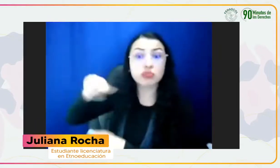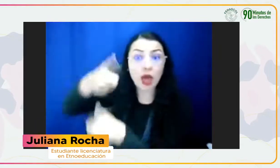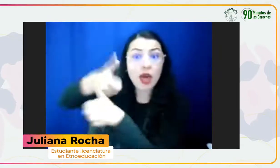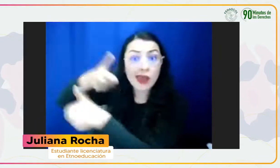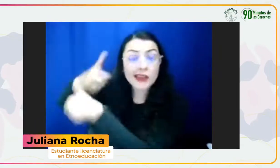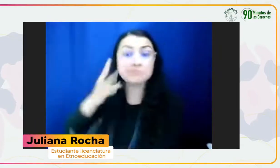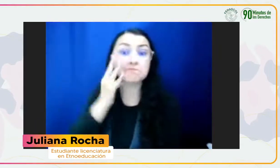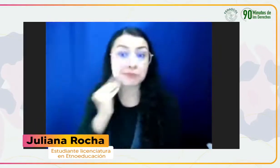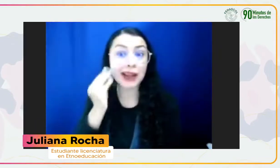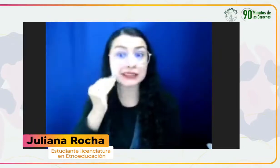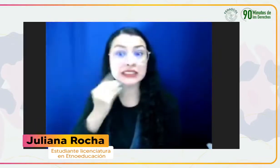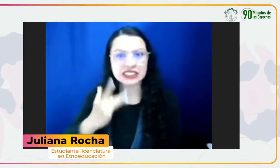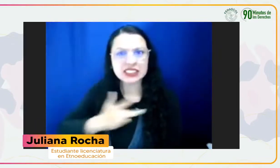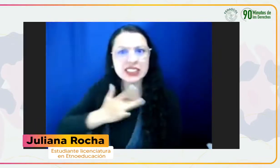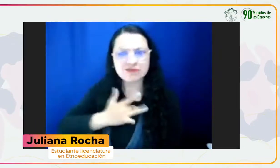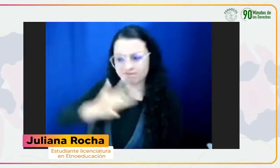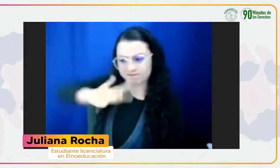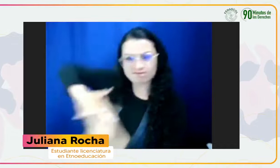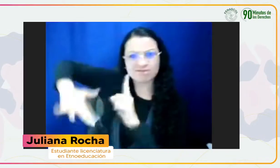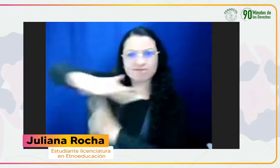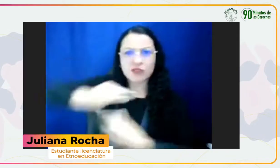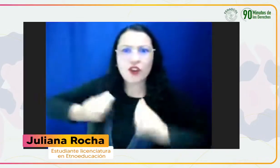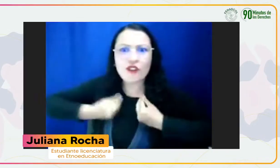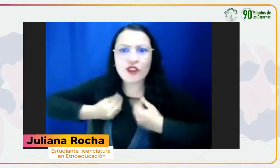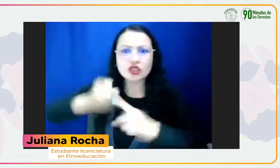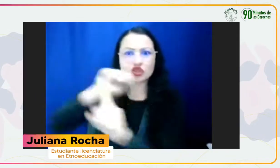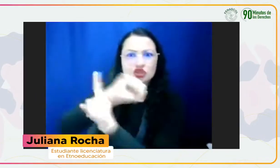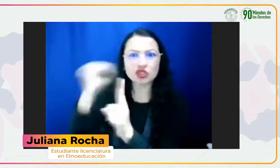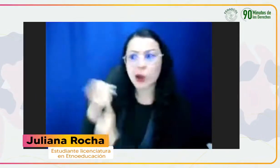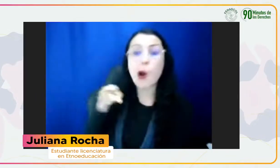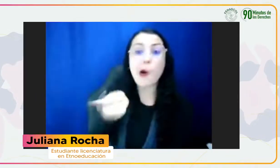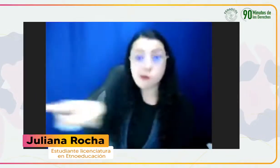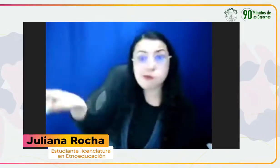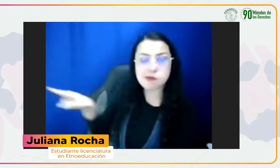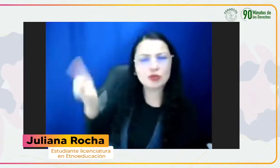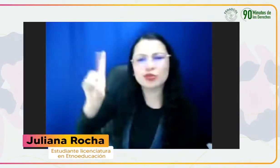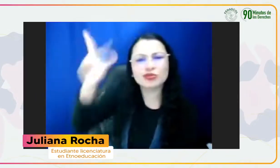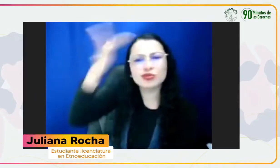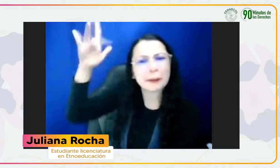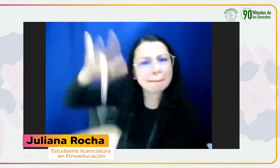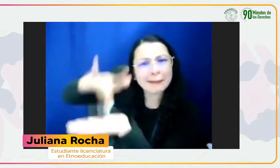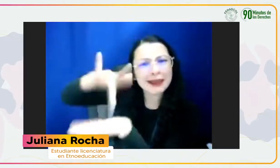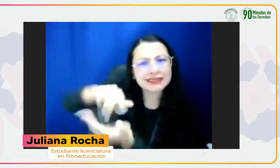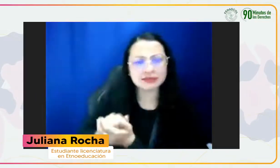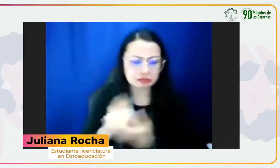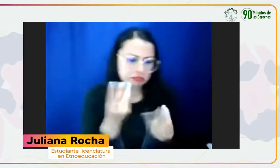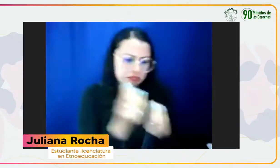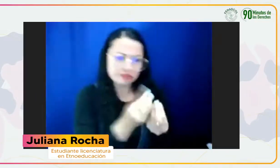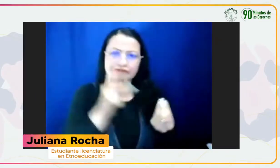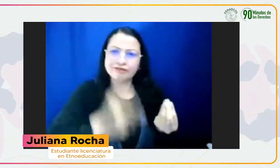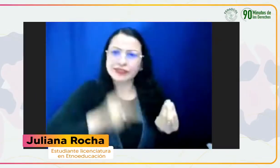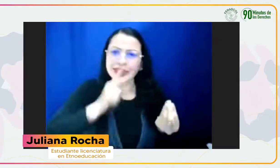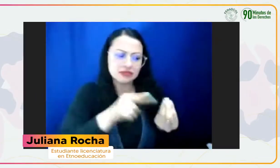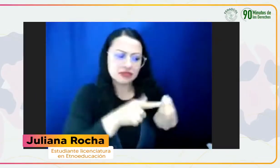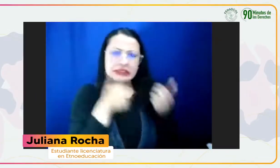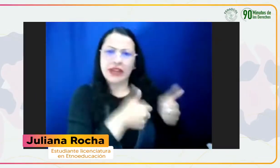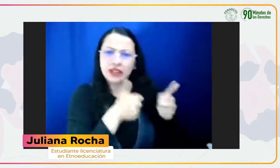sociales. Entonces, son diferentes experiencias y diferentes contextos que han vivido en diferentes, sí, diferentes